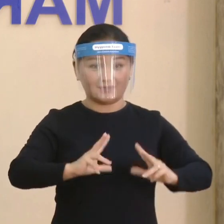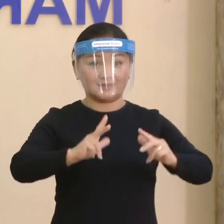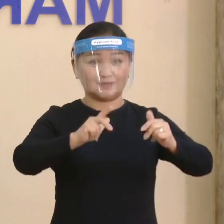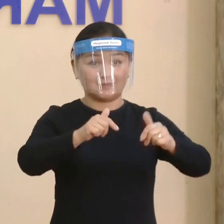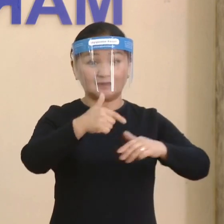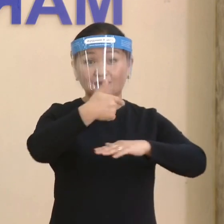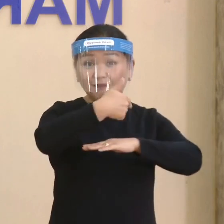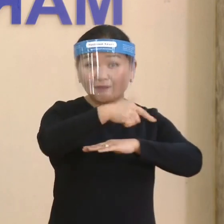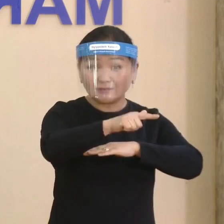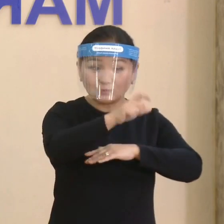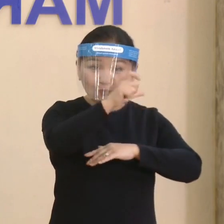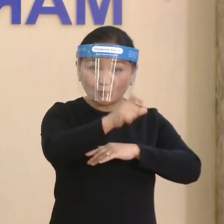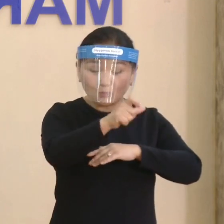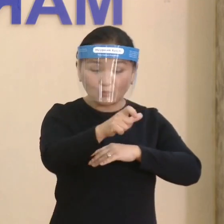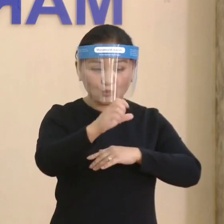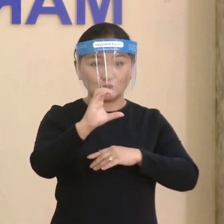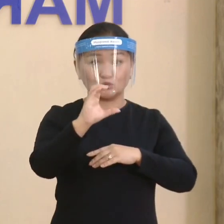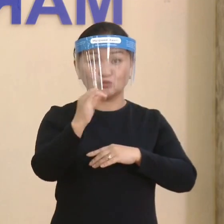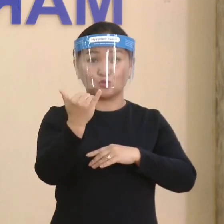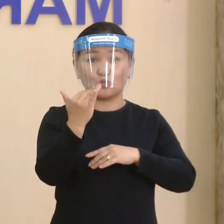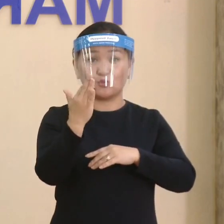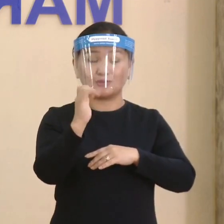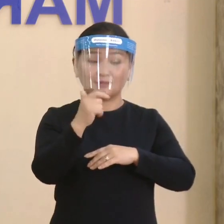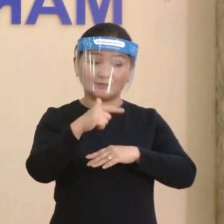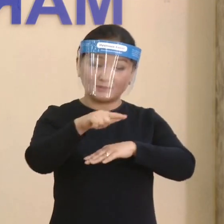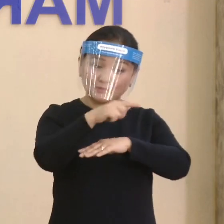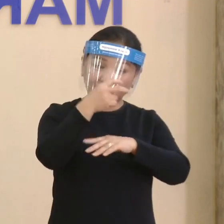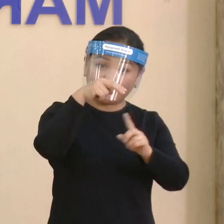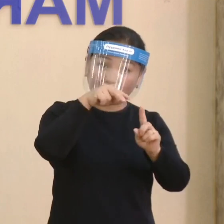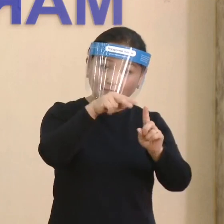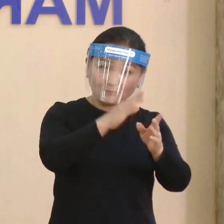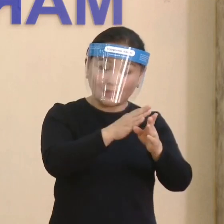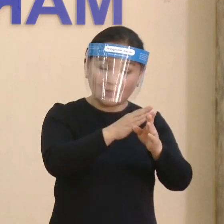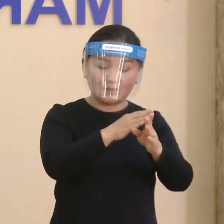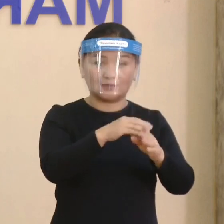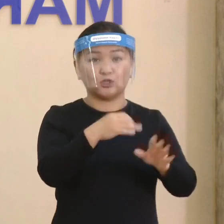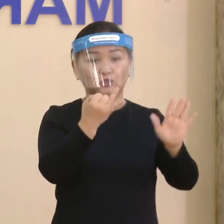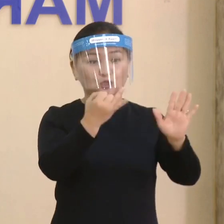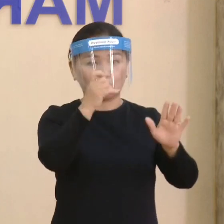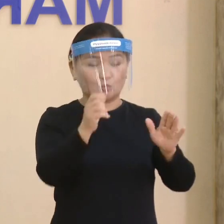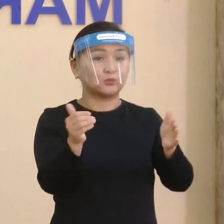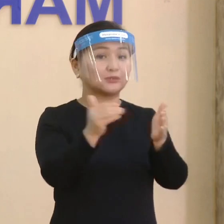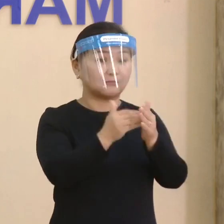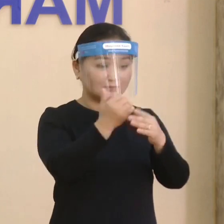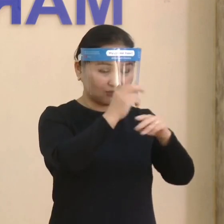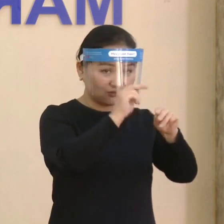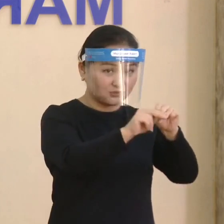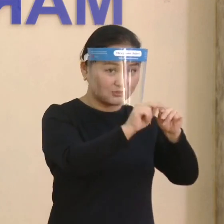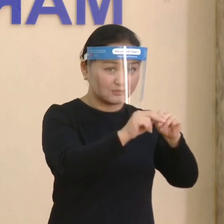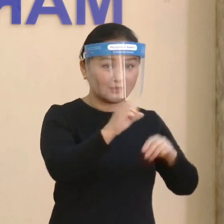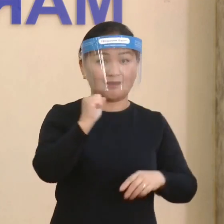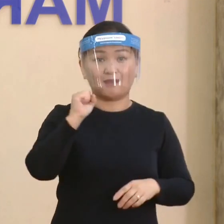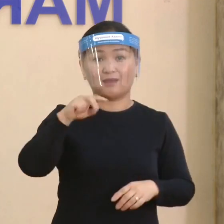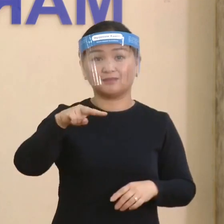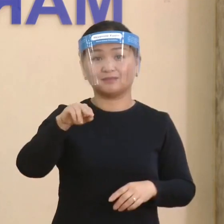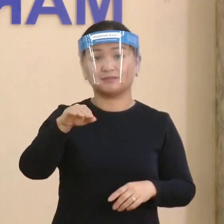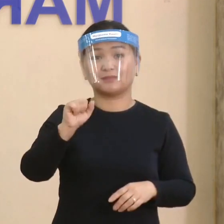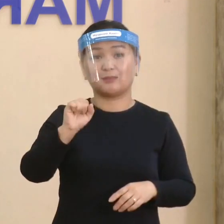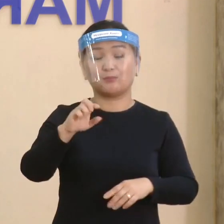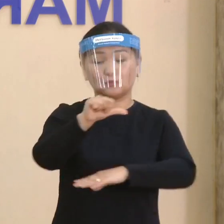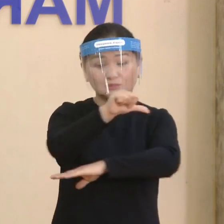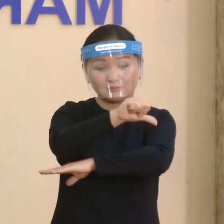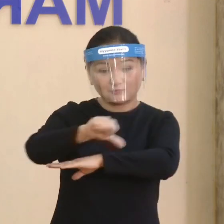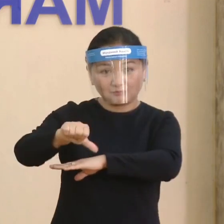сувллийн ажиглалт хандлтанд байгаа 7 хүний давтан шинжилгээ. За Алтан булгын боомтор орж ирсэн 17